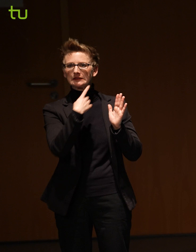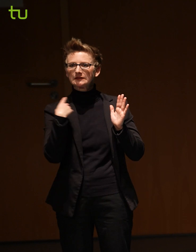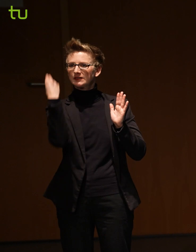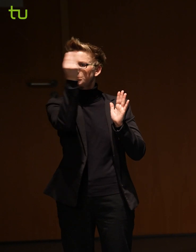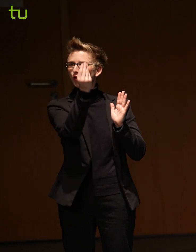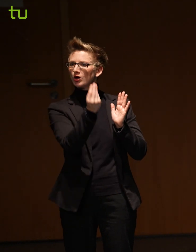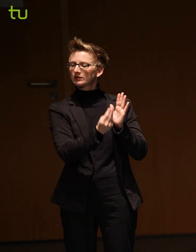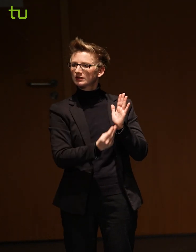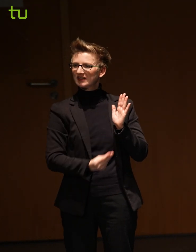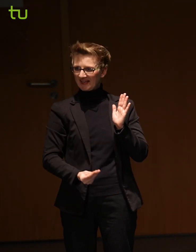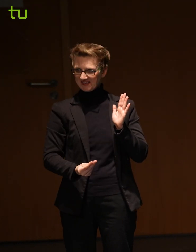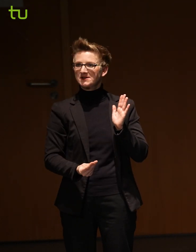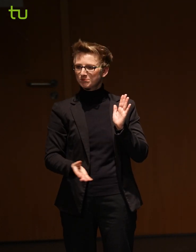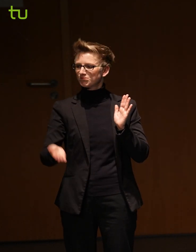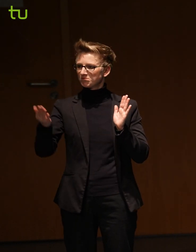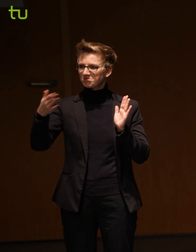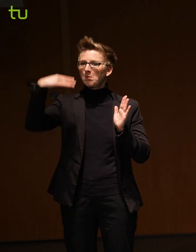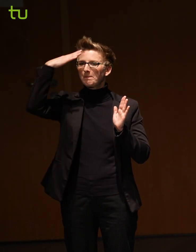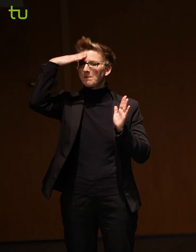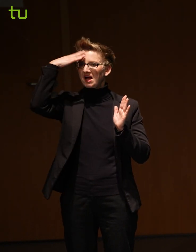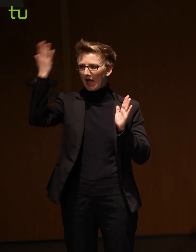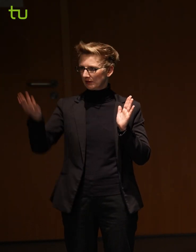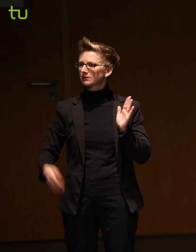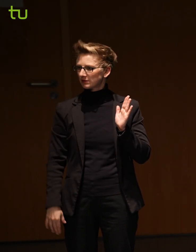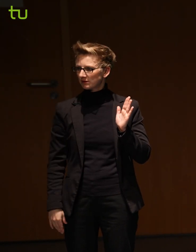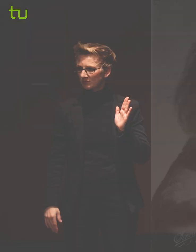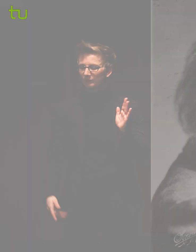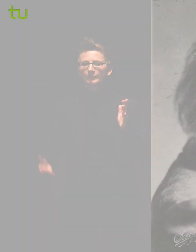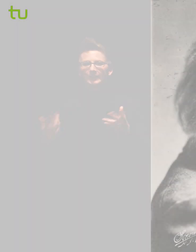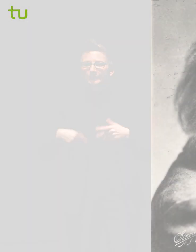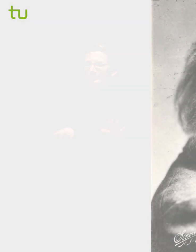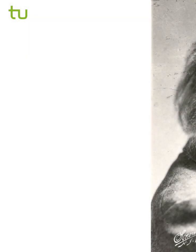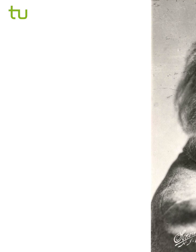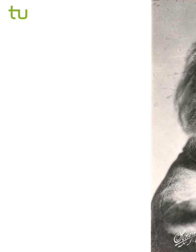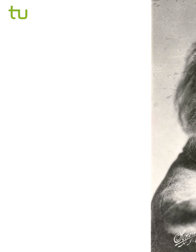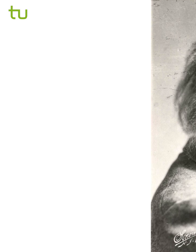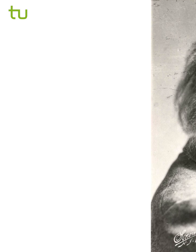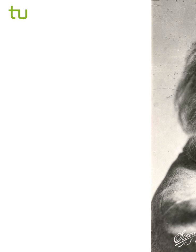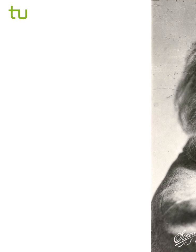Bild Whitmans ist jenes, das ihn als weisen Propheten zeigt.